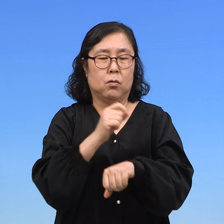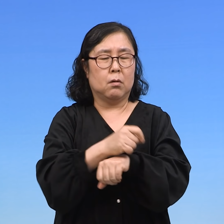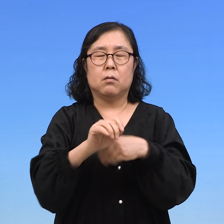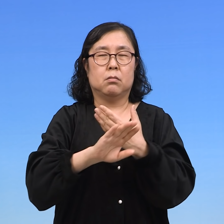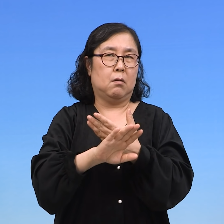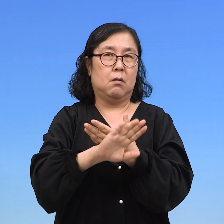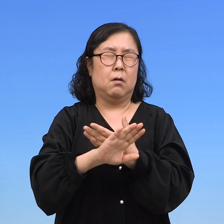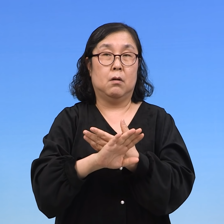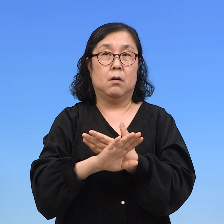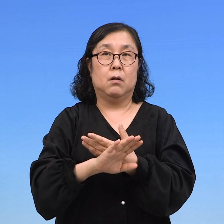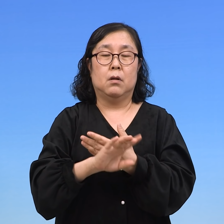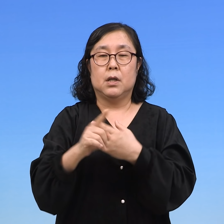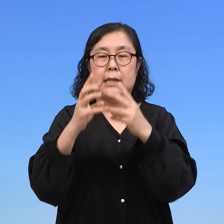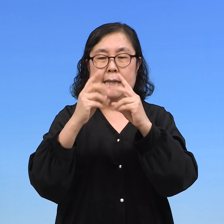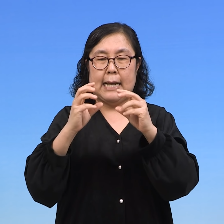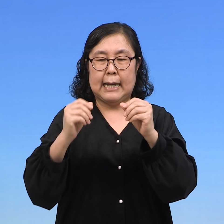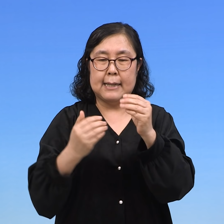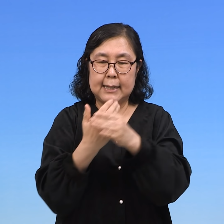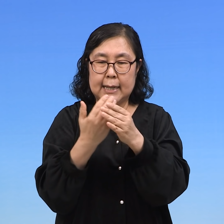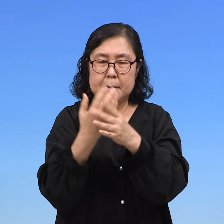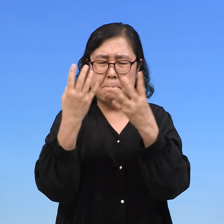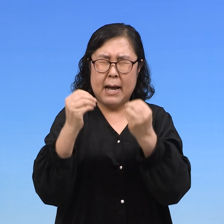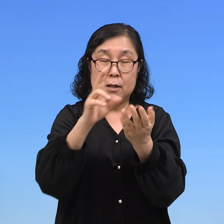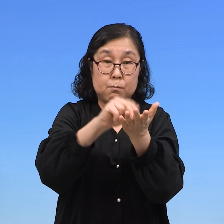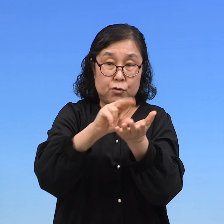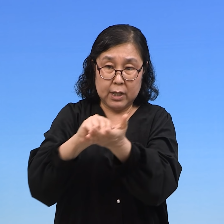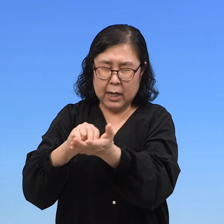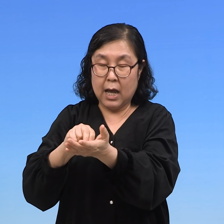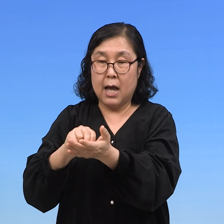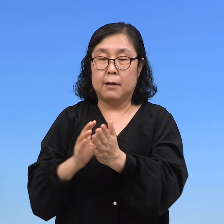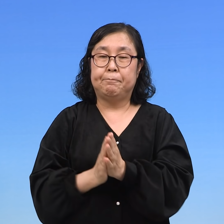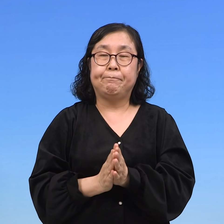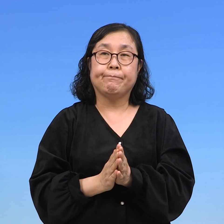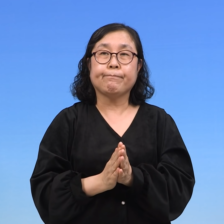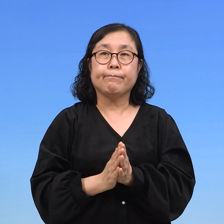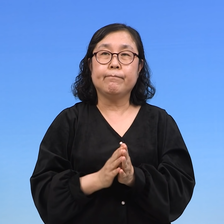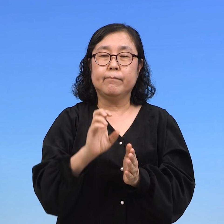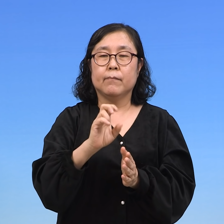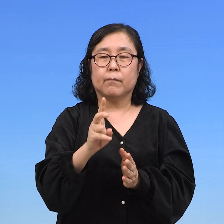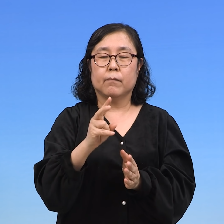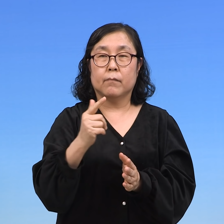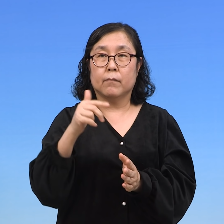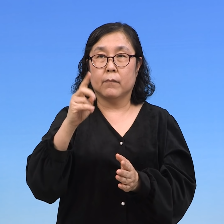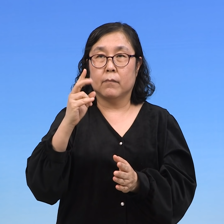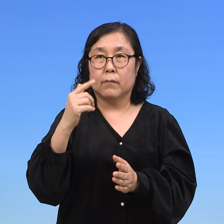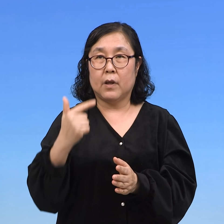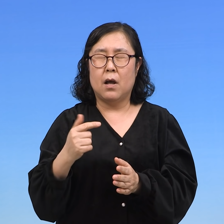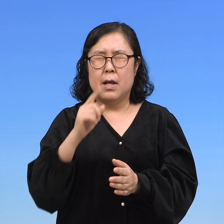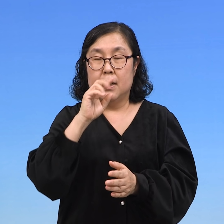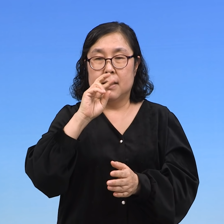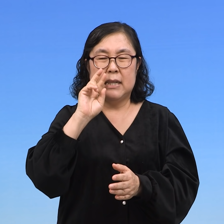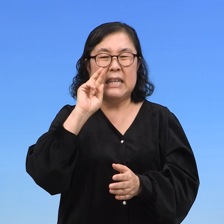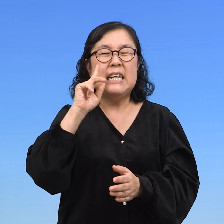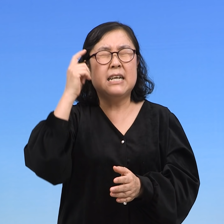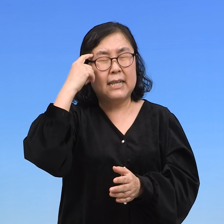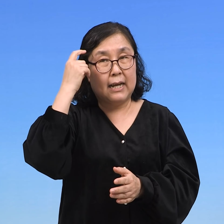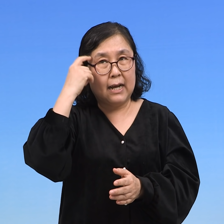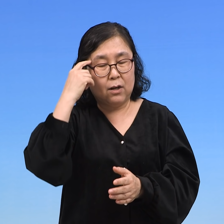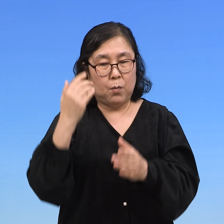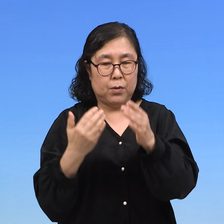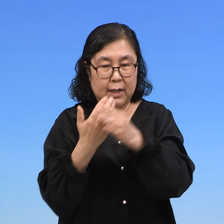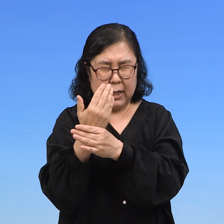여러분 이 땅에서 생겨나는 수많은 문제들이 이 편견에서 나오는 제멋대로의 판단 때문 아닙니까?